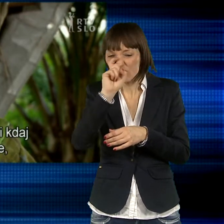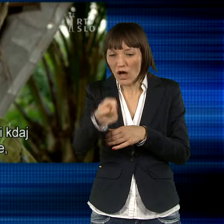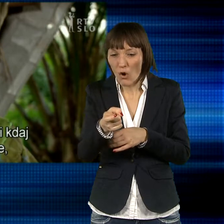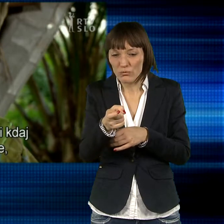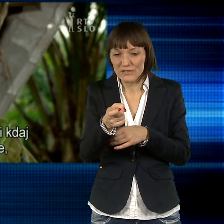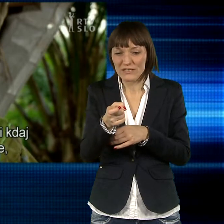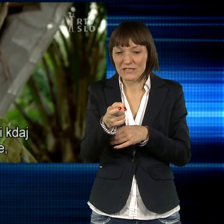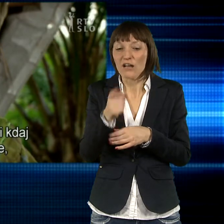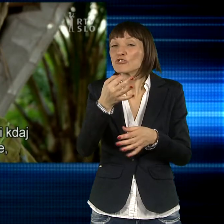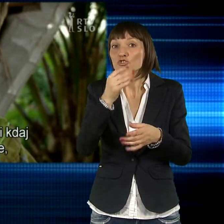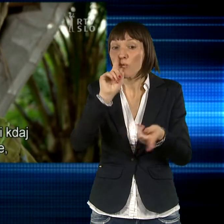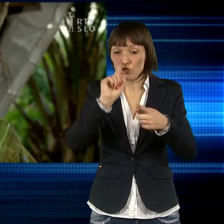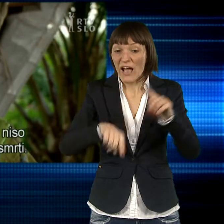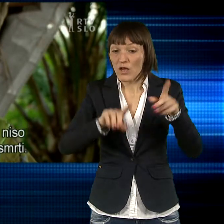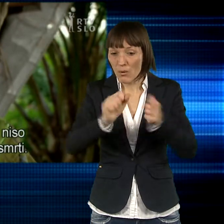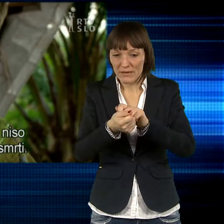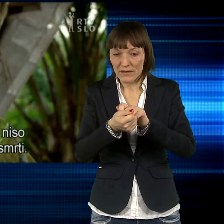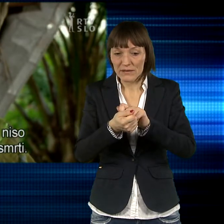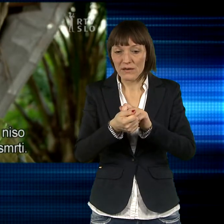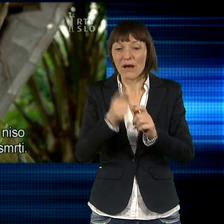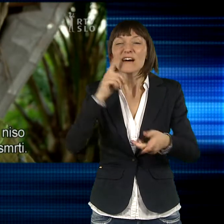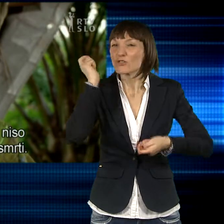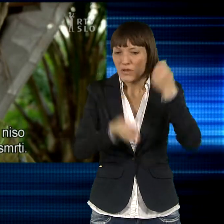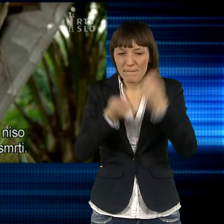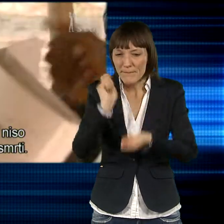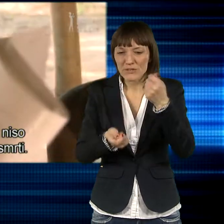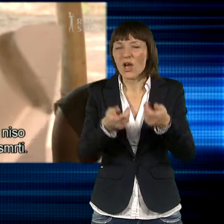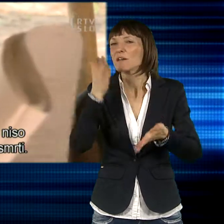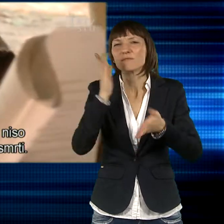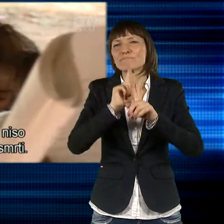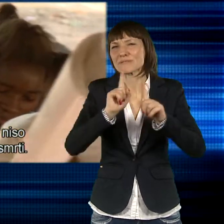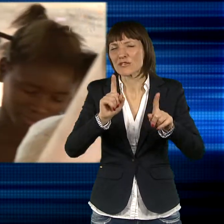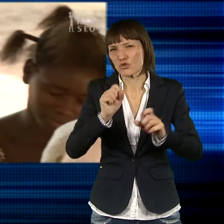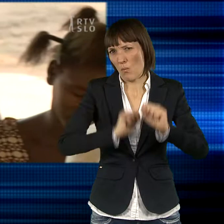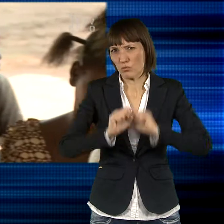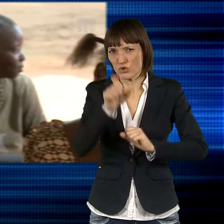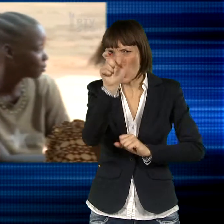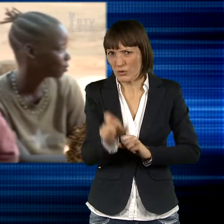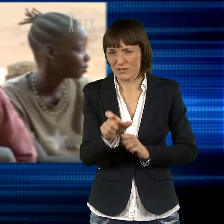katina biloko. Ochimi probe ona ndoki.